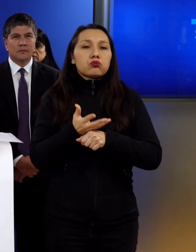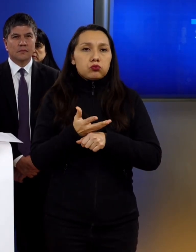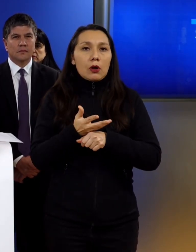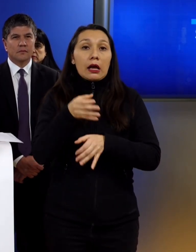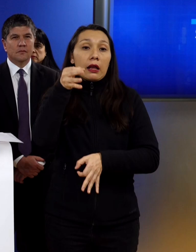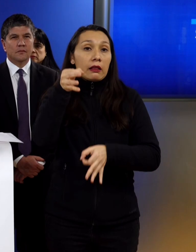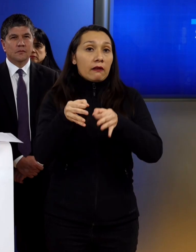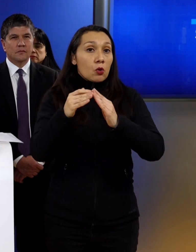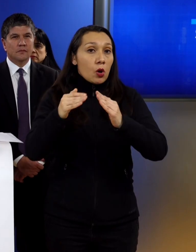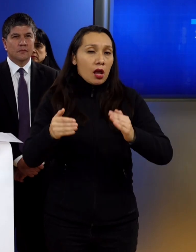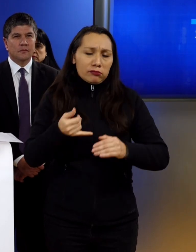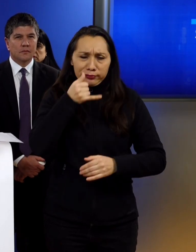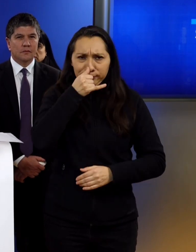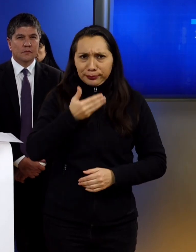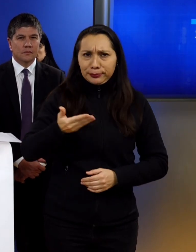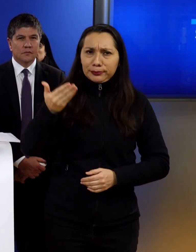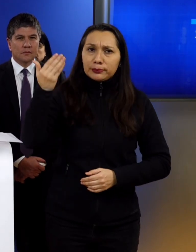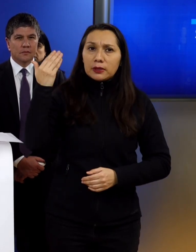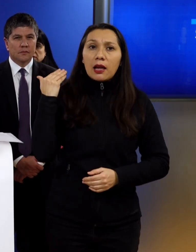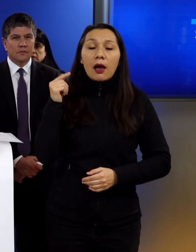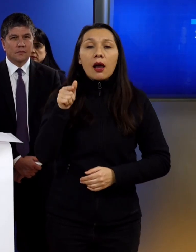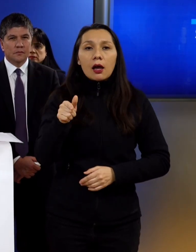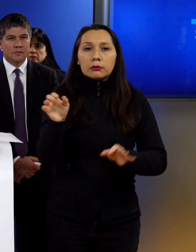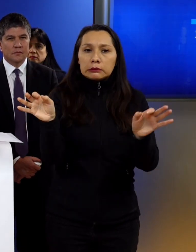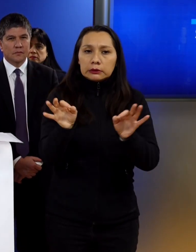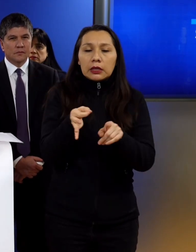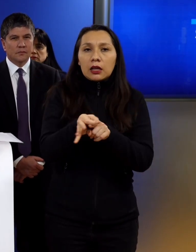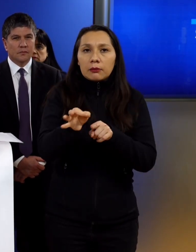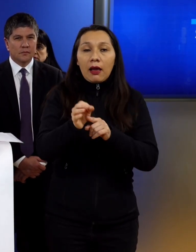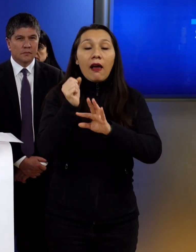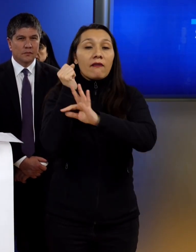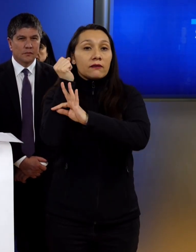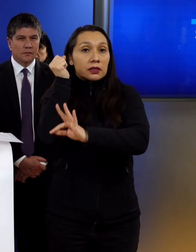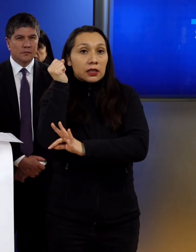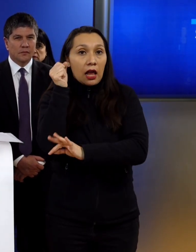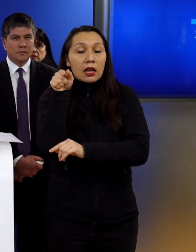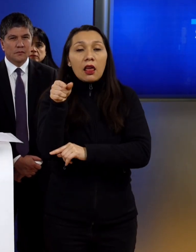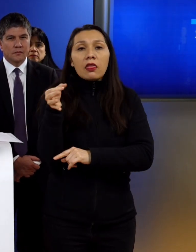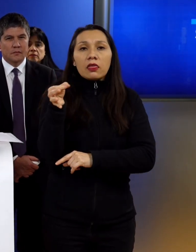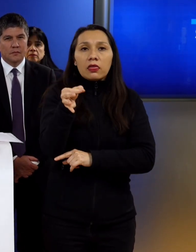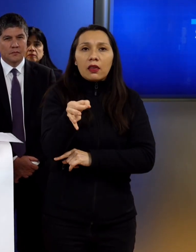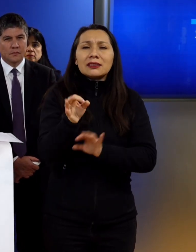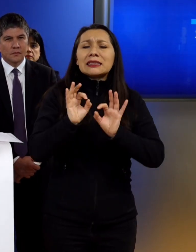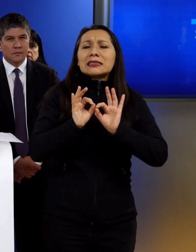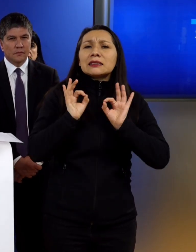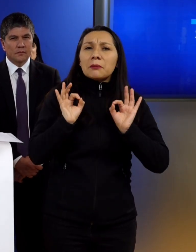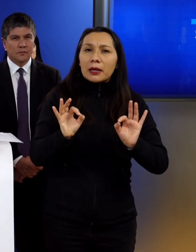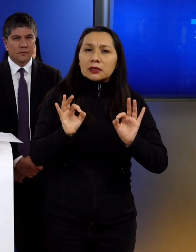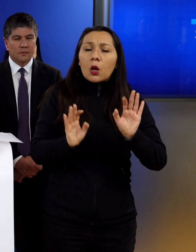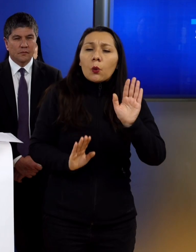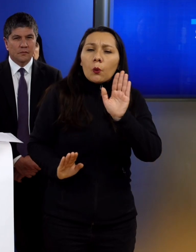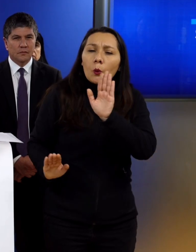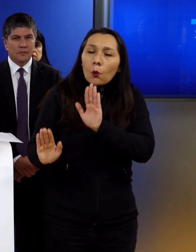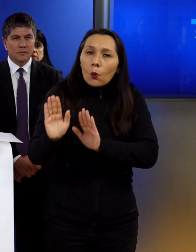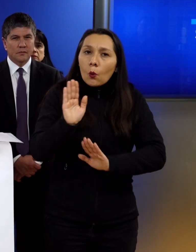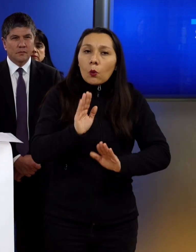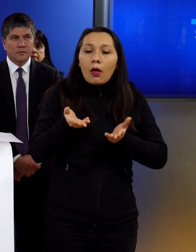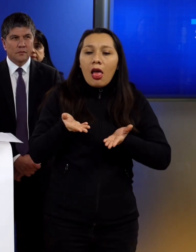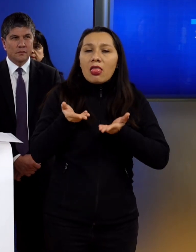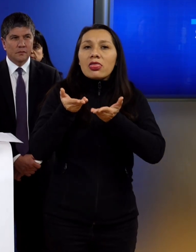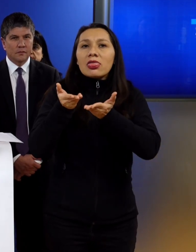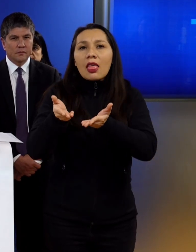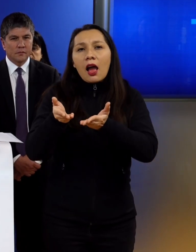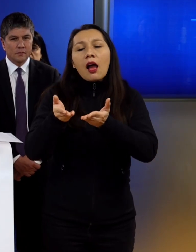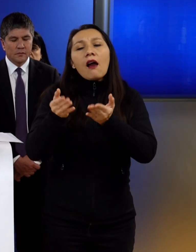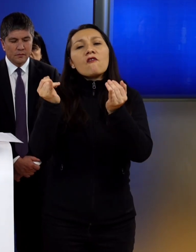en los tribunales hace tiempo la orientación que ha dado la Fiscalía, en el sentido que se debe ser especialmente cautelosos para otorgar